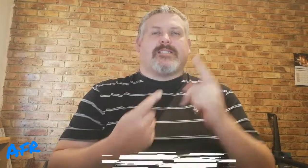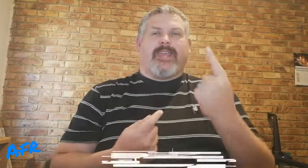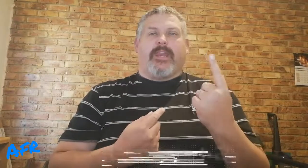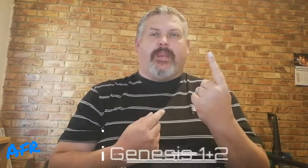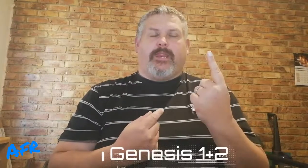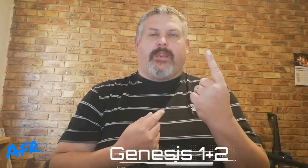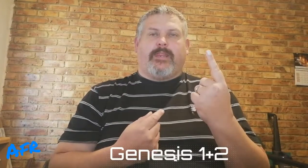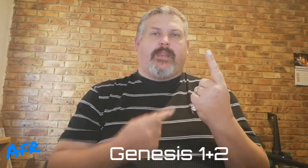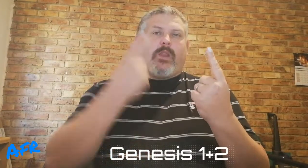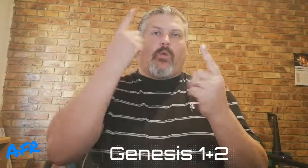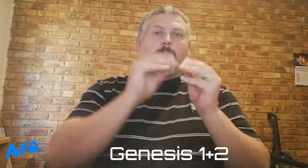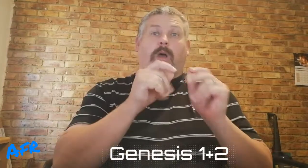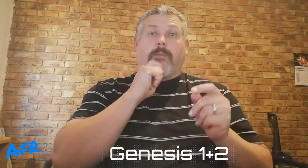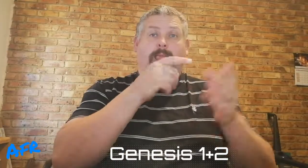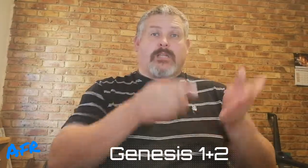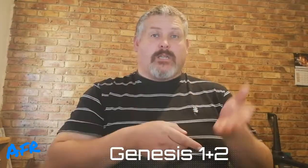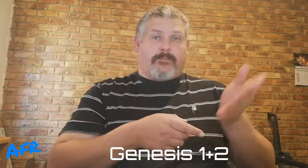Genesis 1, God maak mense,